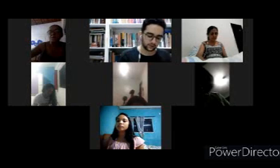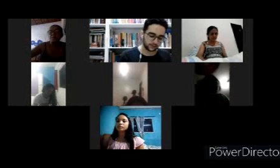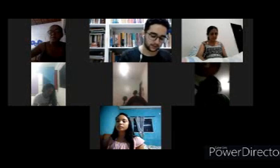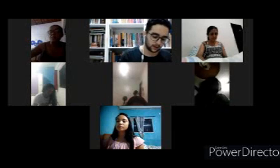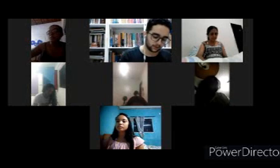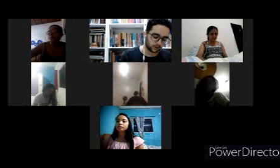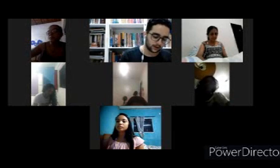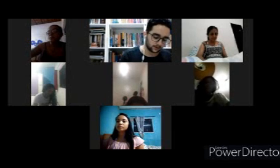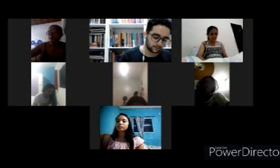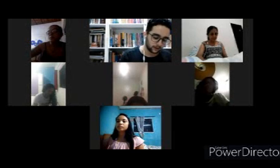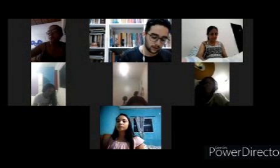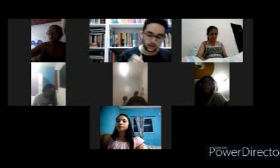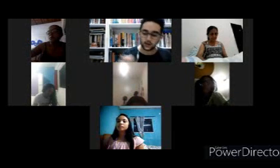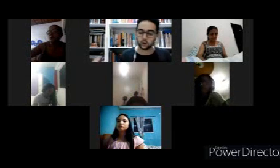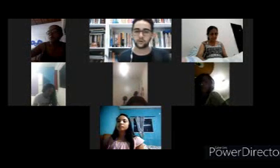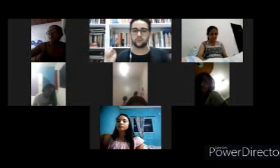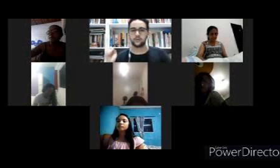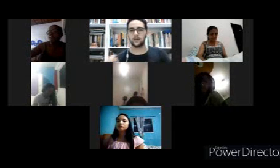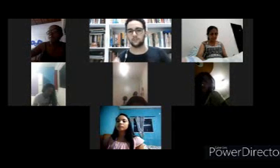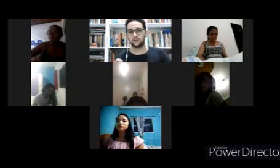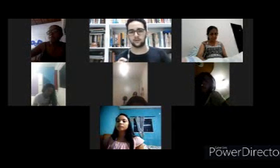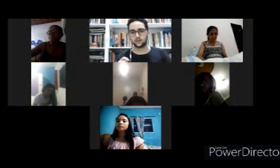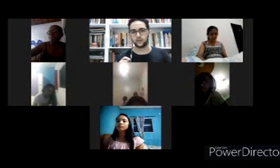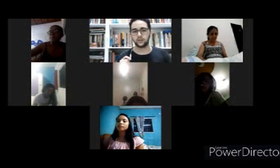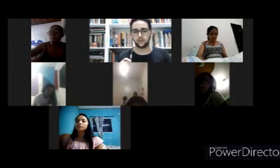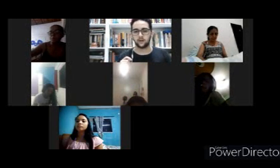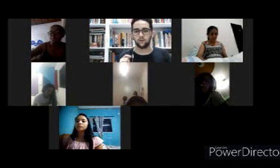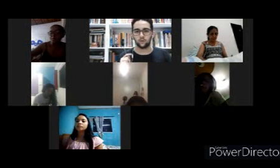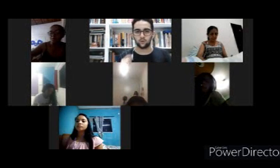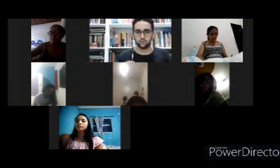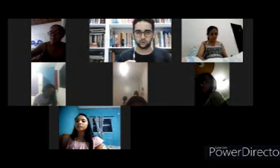de material escolares. E 2 dos sentimentos que a gente trabalhou hoje.